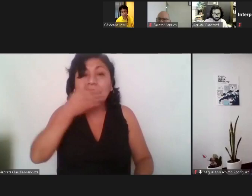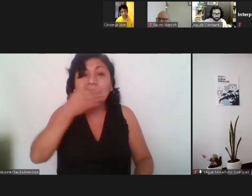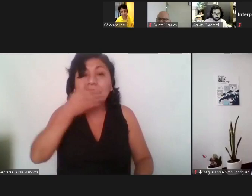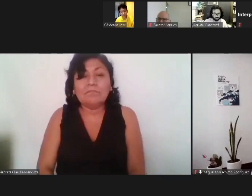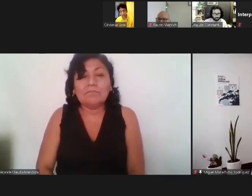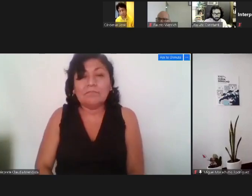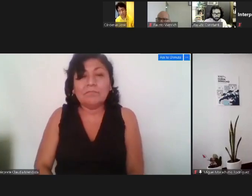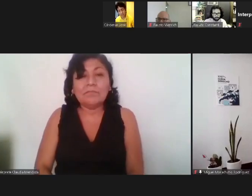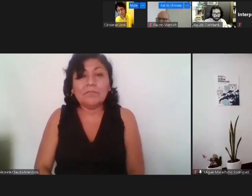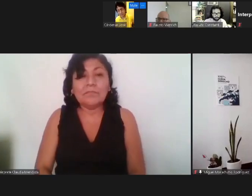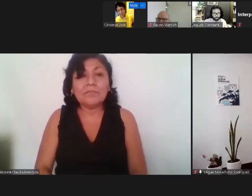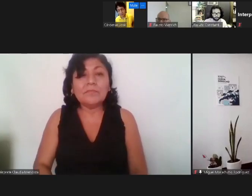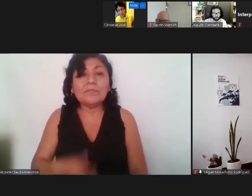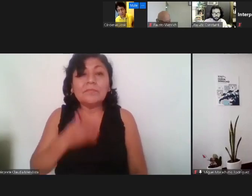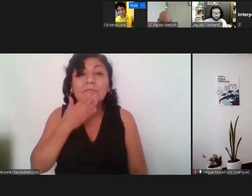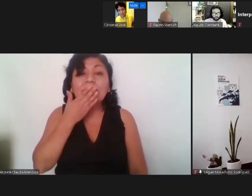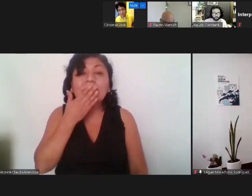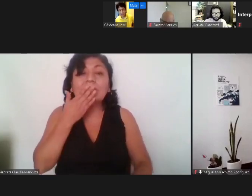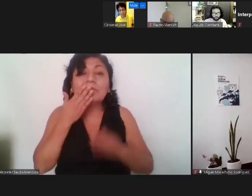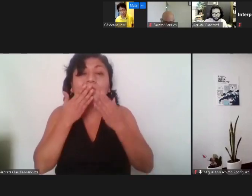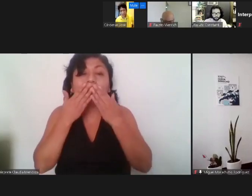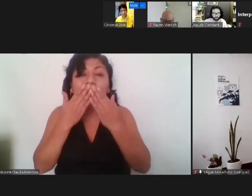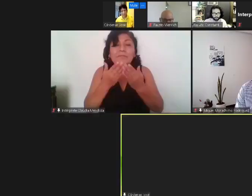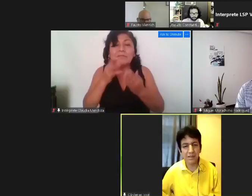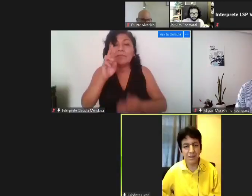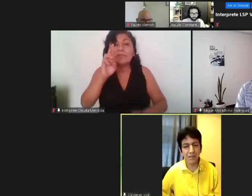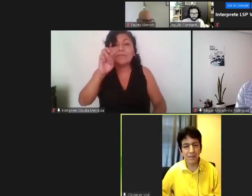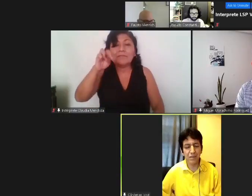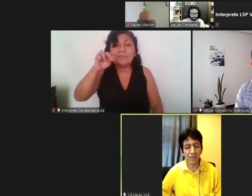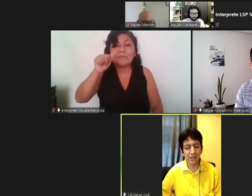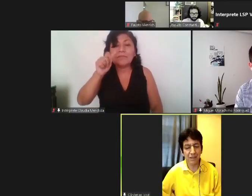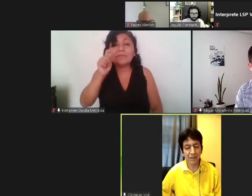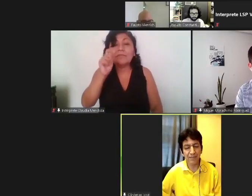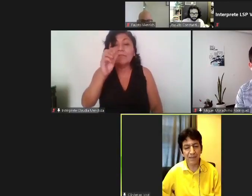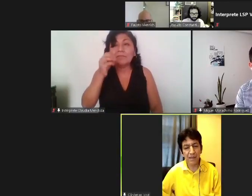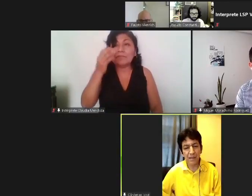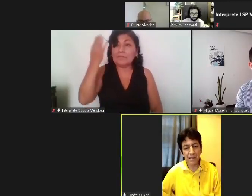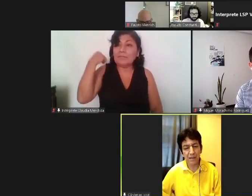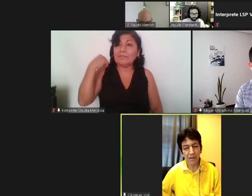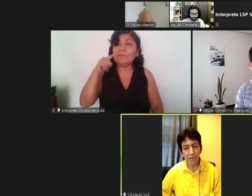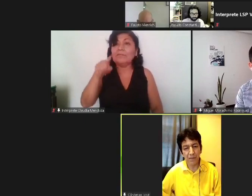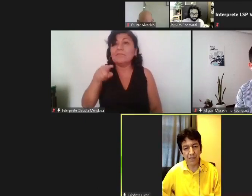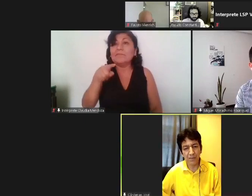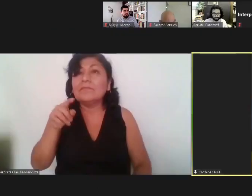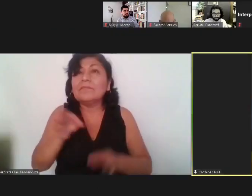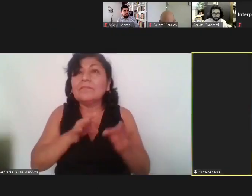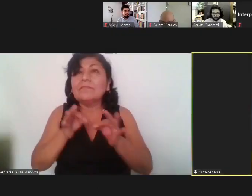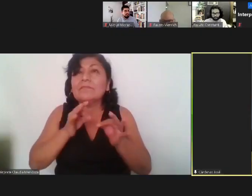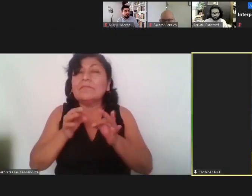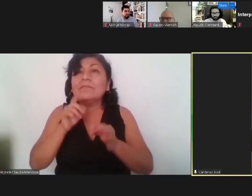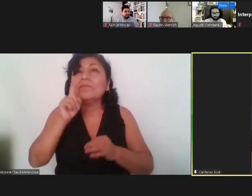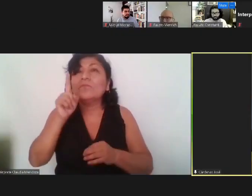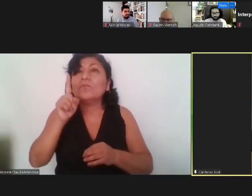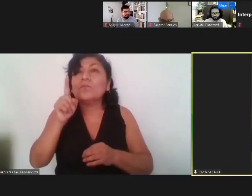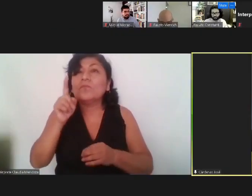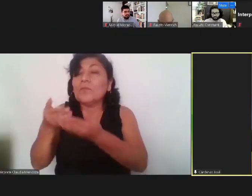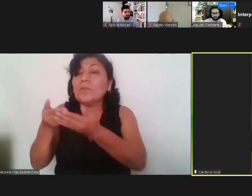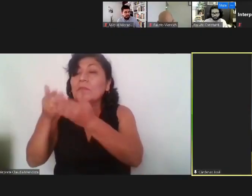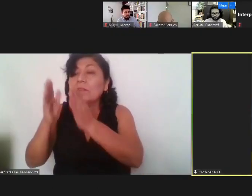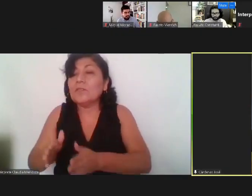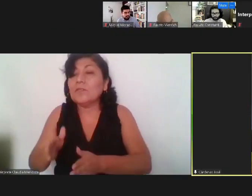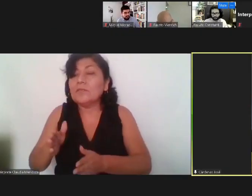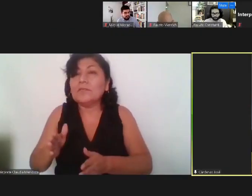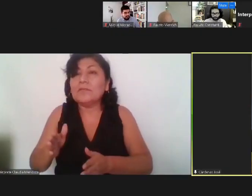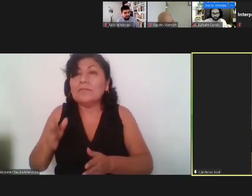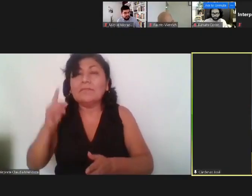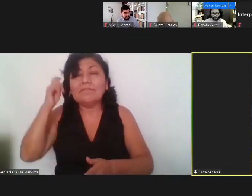Renato, no, digamos, un poco antes nos contabas el caso de este estudiante que no podía sostener el libro por un